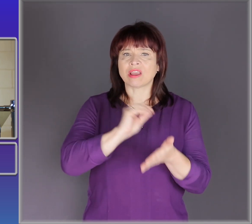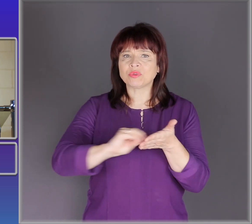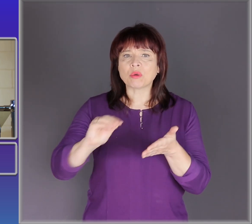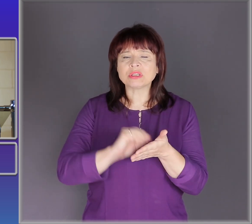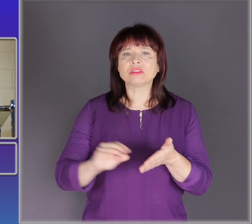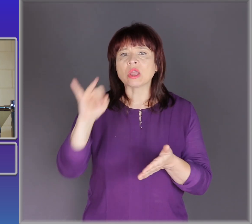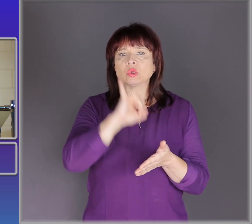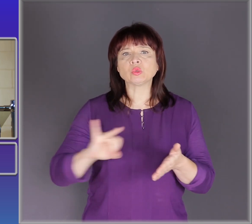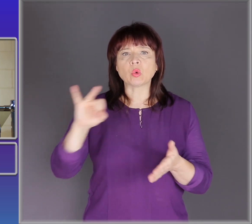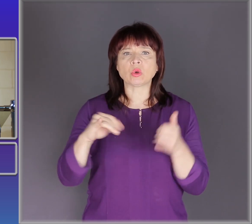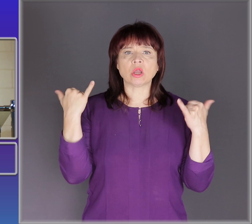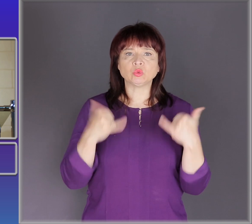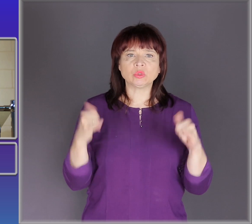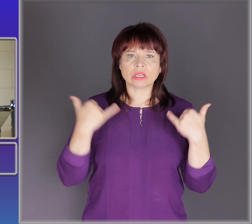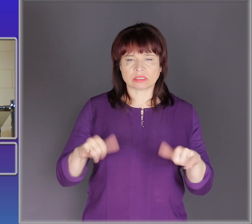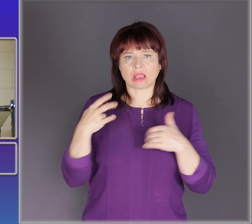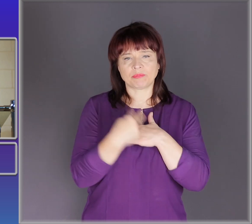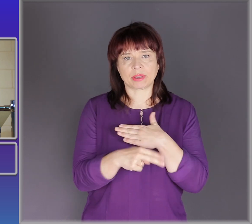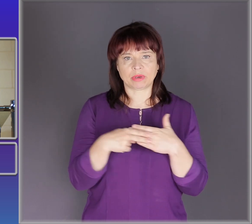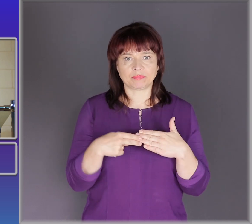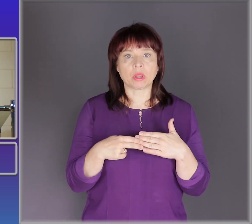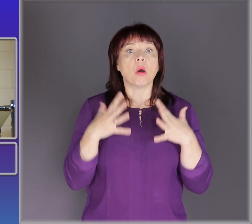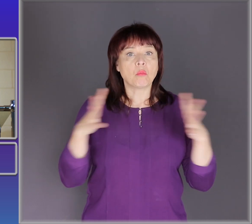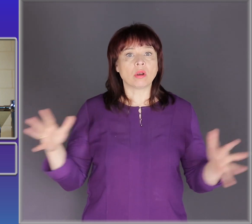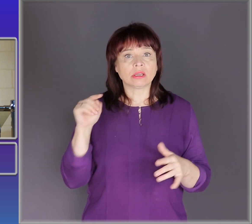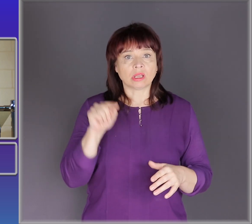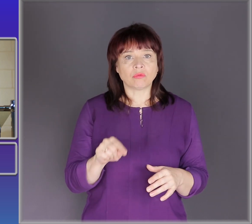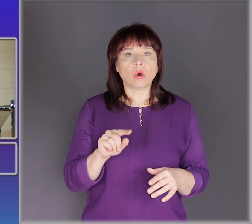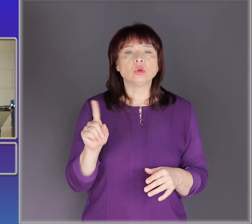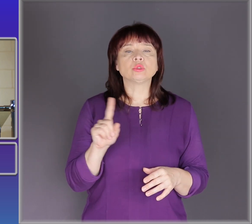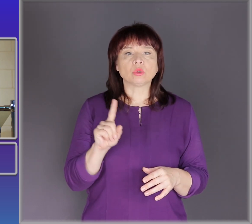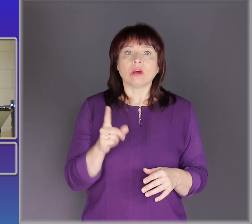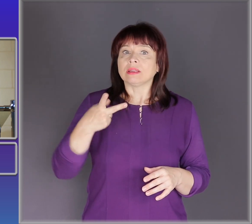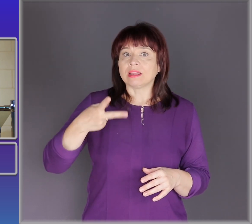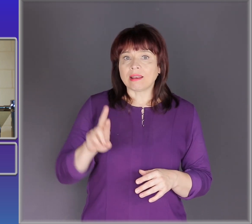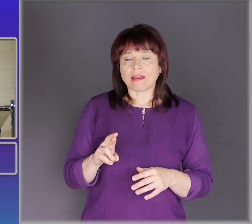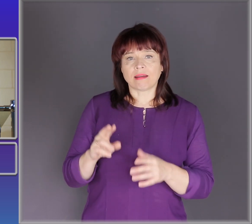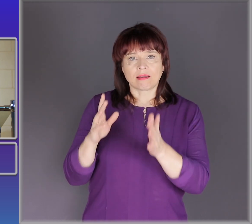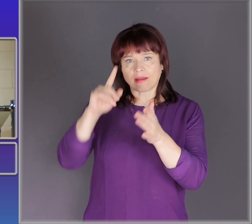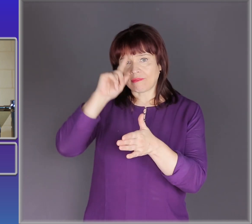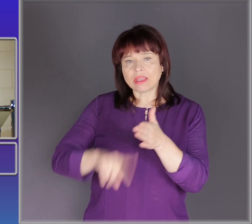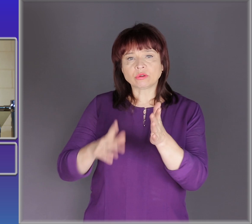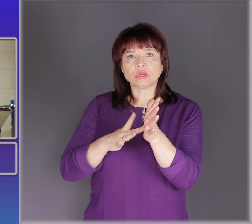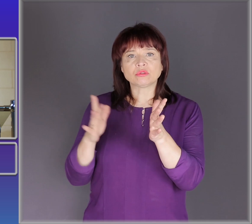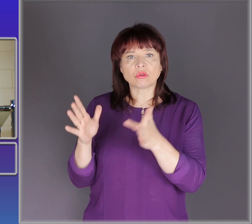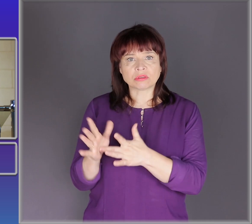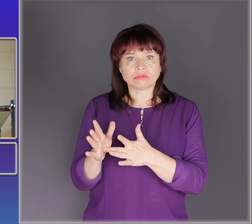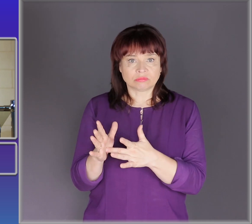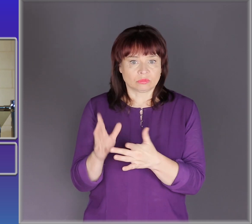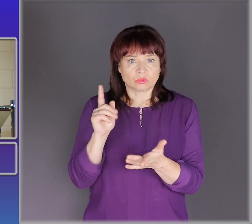сверхъестественные действия которые есть в библии более того потому что для христиан это